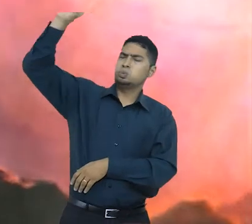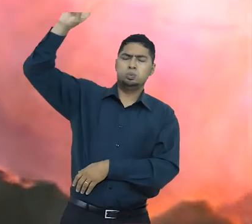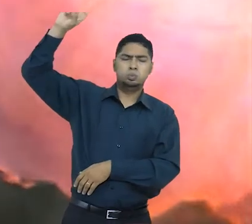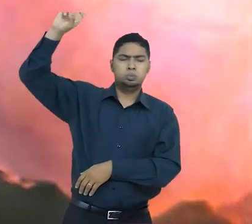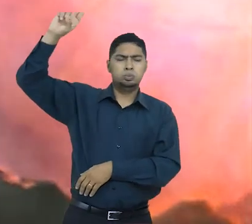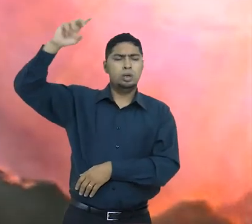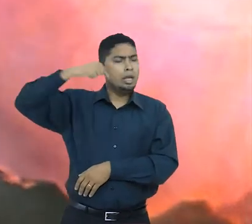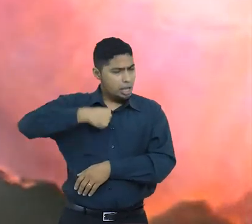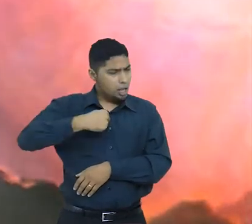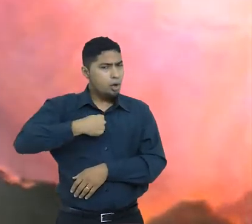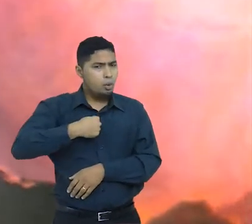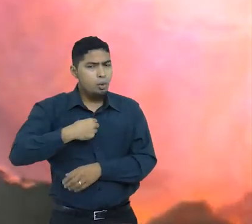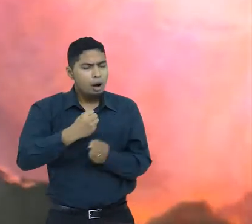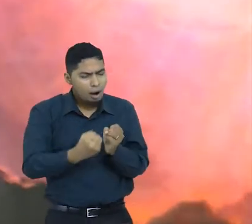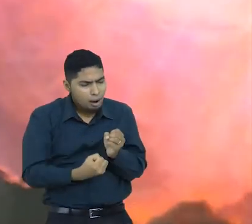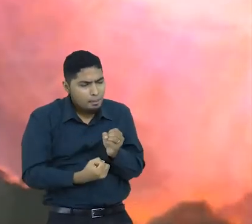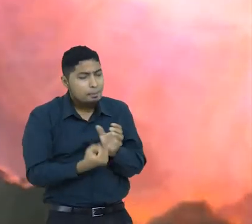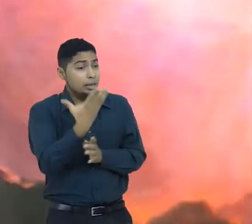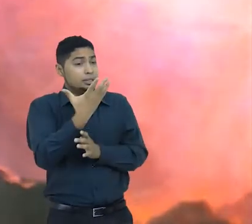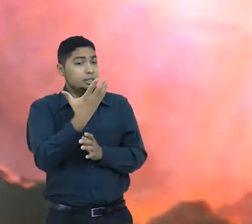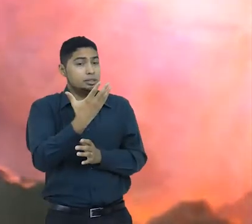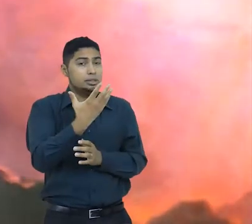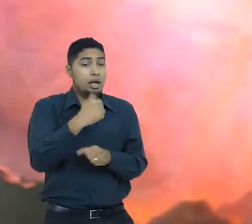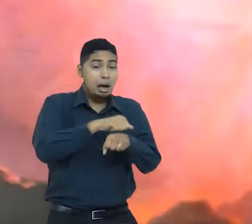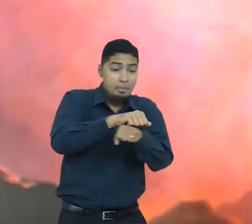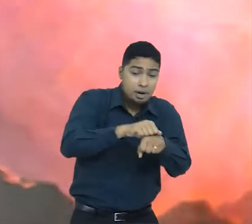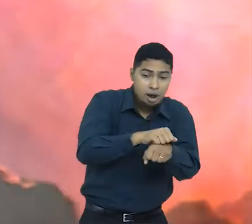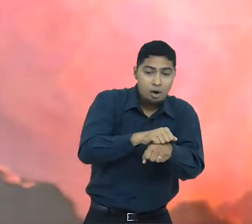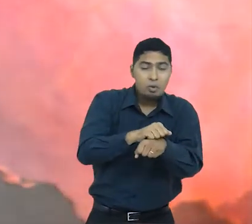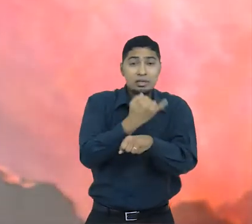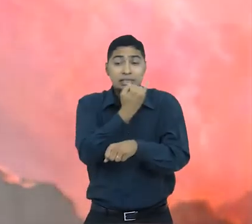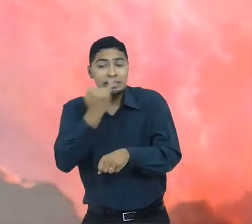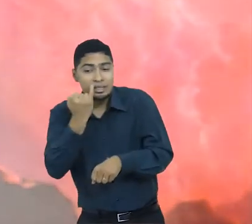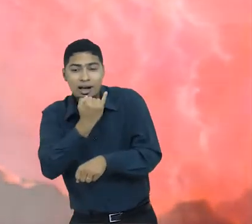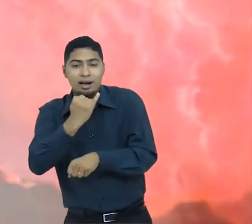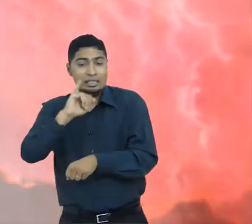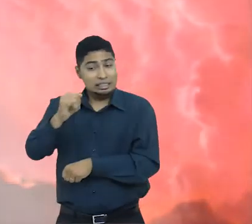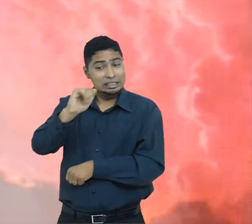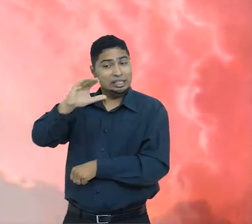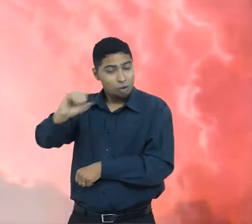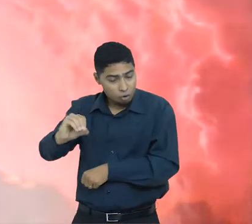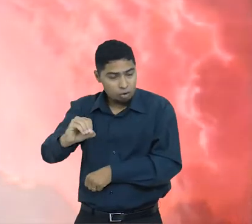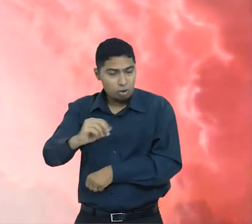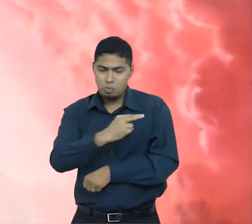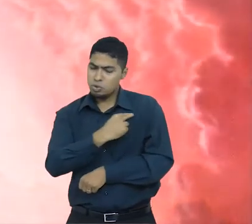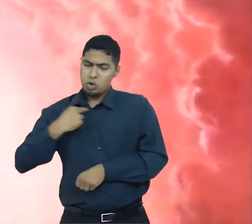o Senhor. Eu apareci a Abrão, a Isaque e a Jacó usando apenas o nome de Deus